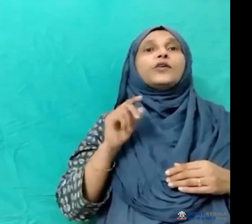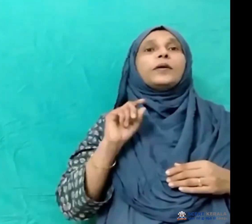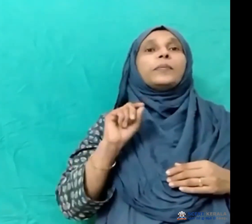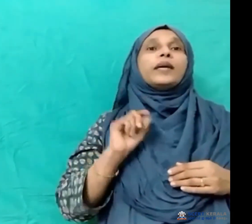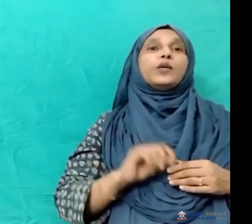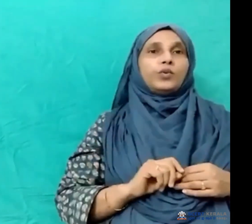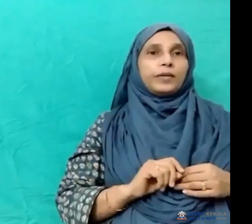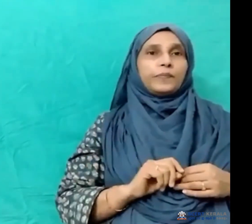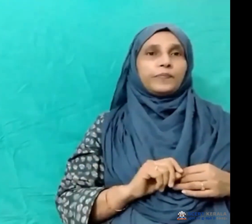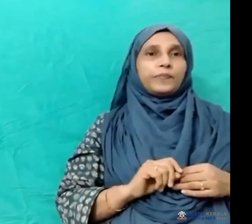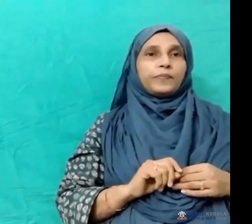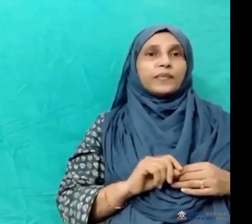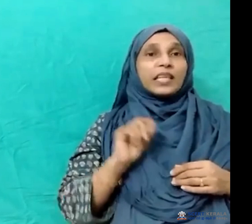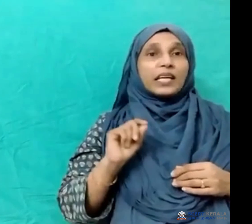ഒരു പേര് ഉണ്ട്. എന്താണ്?